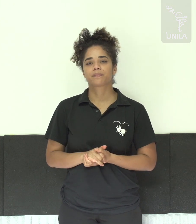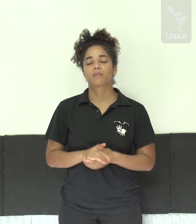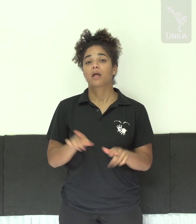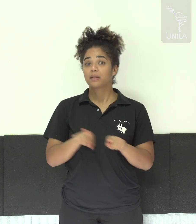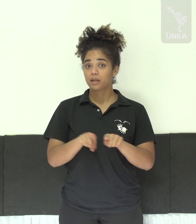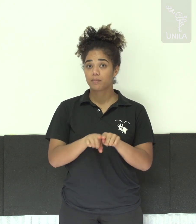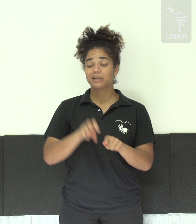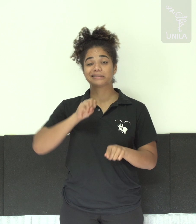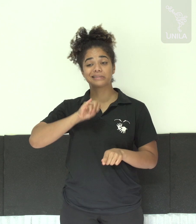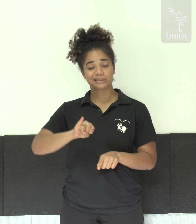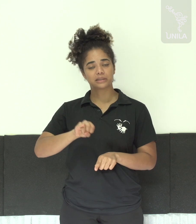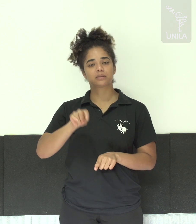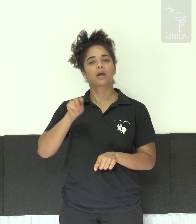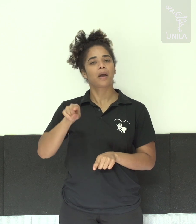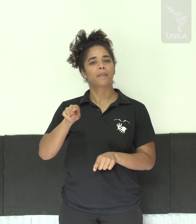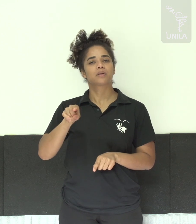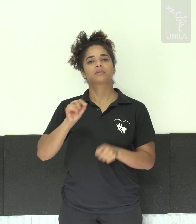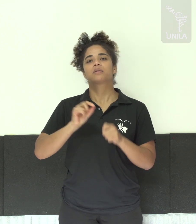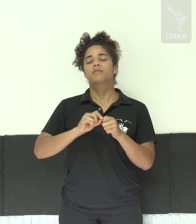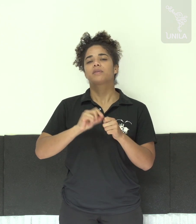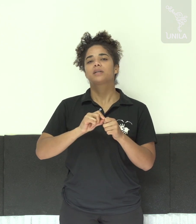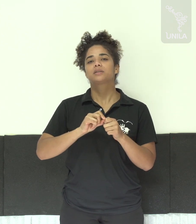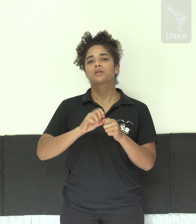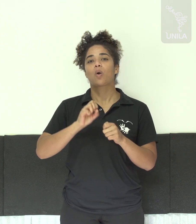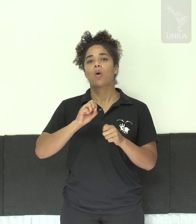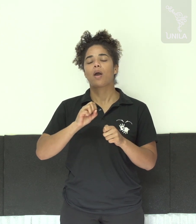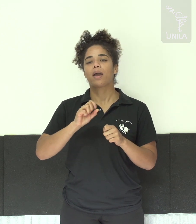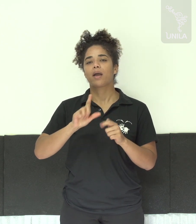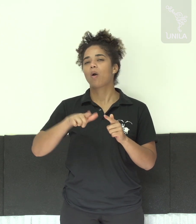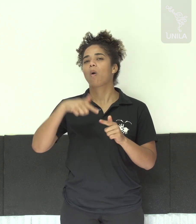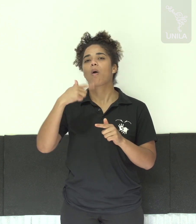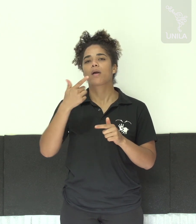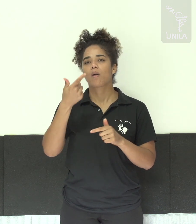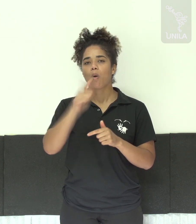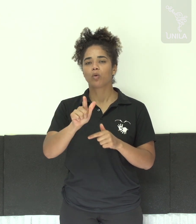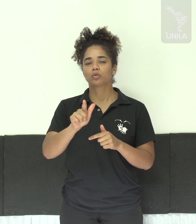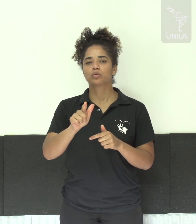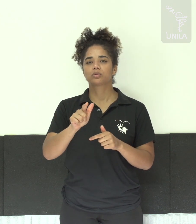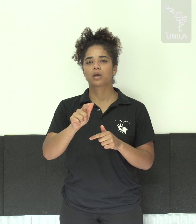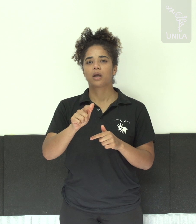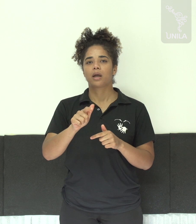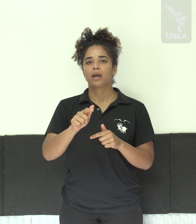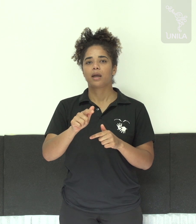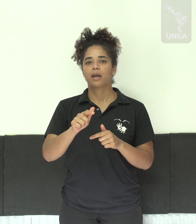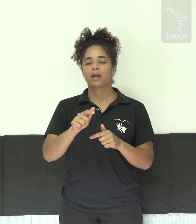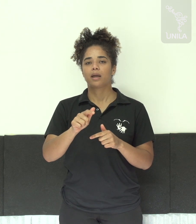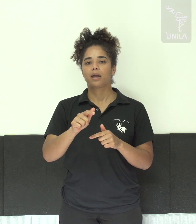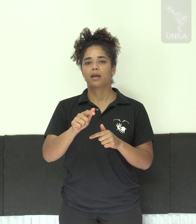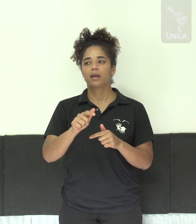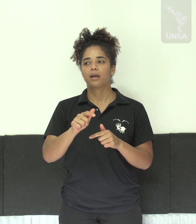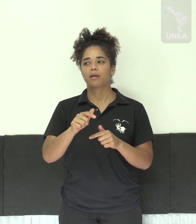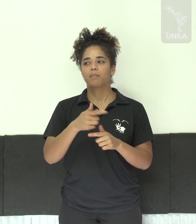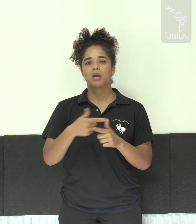feito uso de quaisquer outros meios ilícitos para obtenção da vaga,